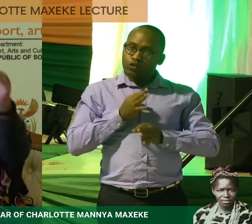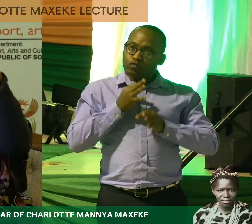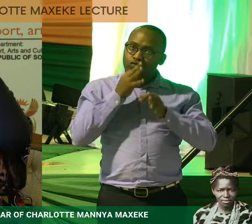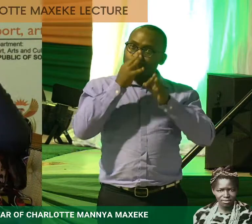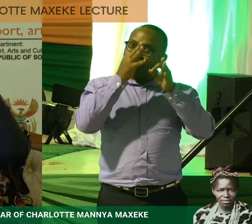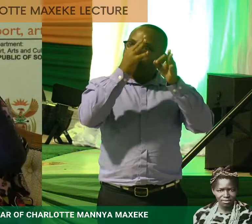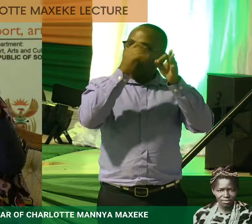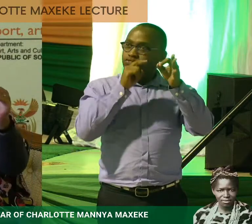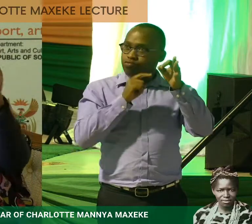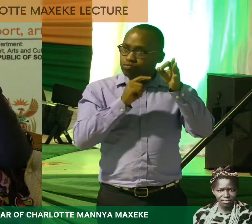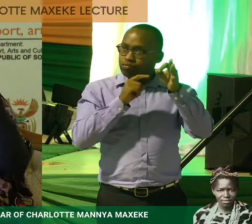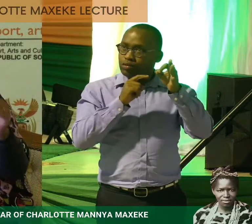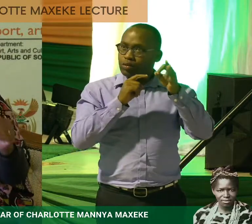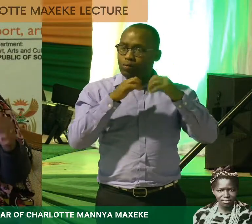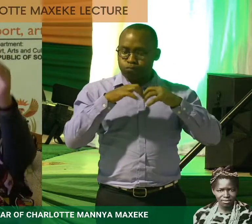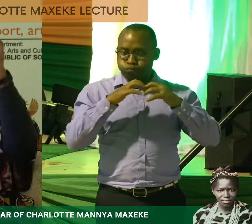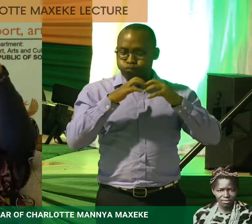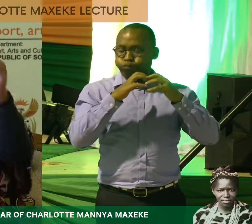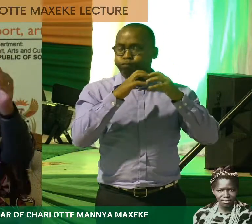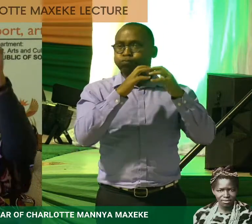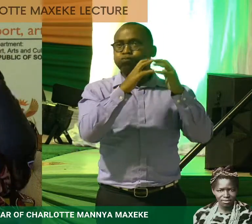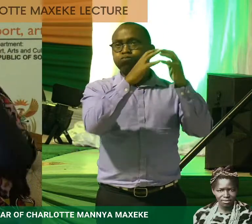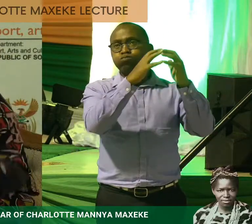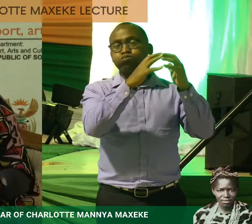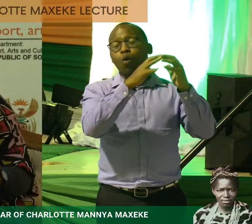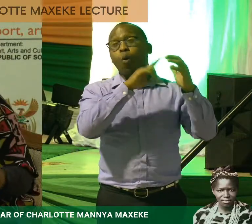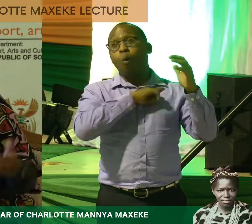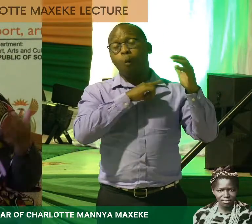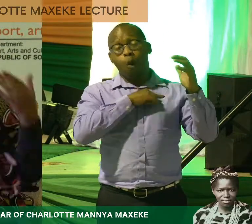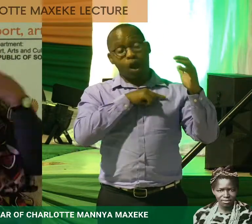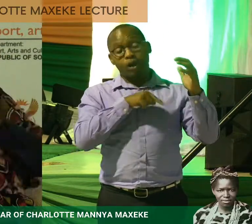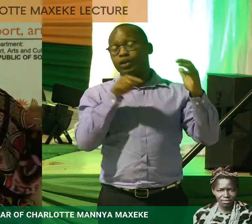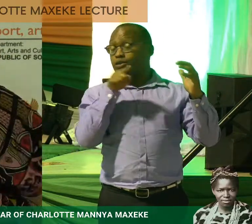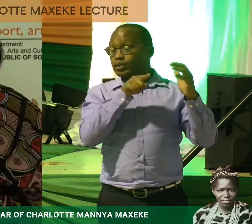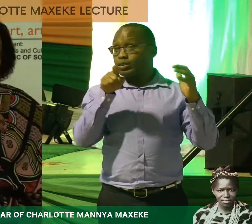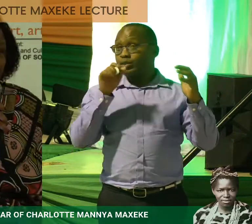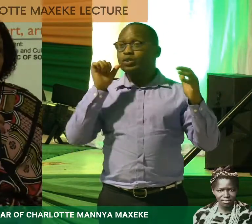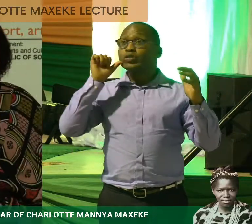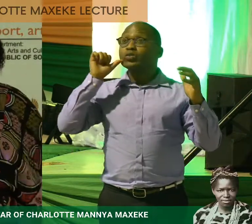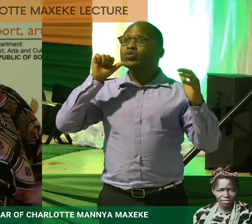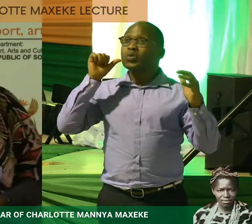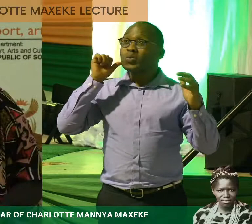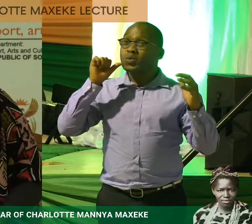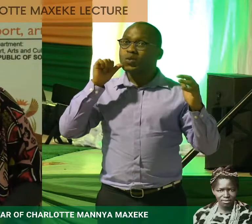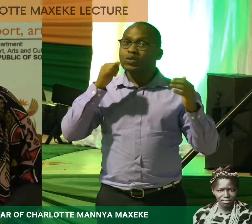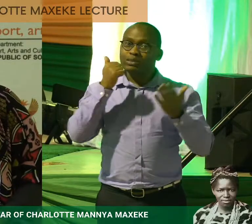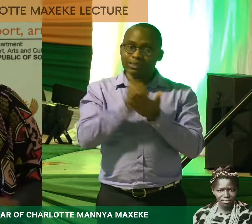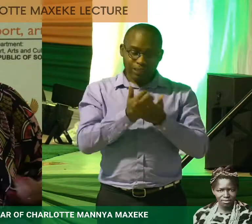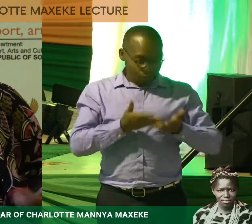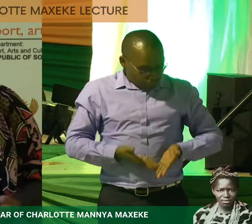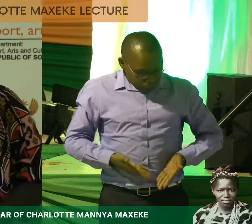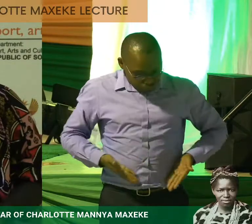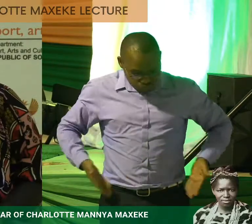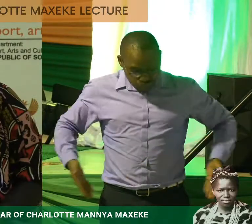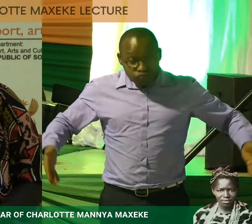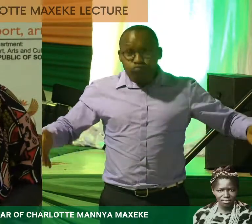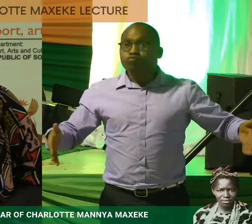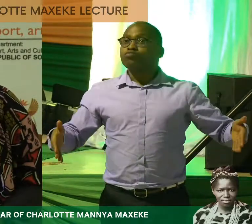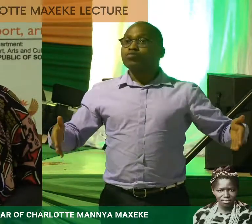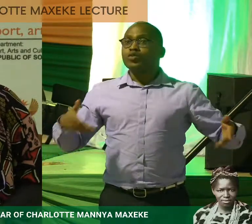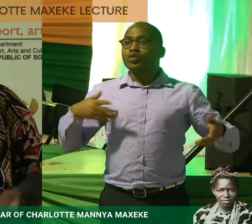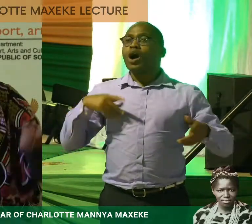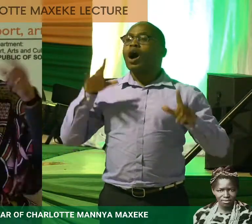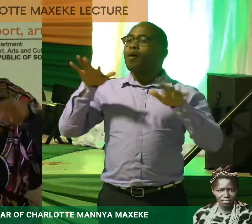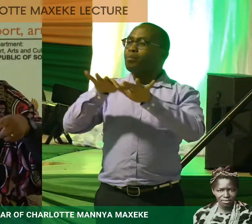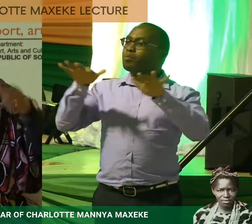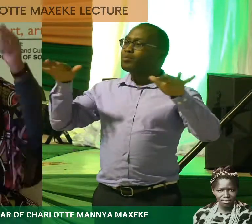ikamva lenu elihle eliza kunenza into yokubana nani ngomso nifane nathi apha nomarhadebe